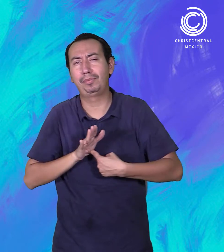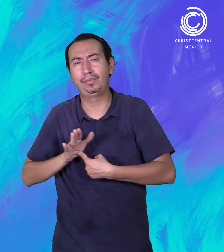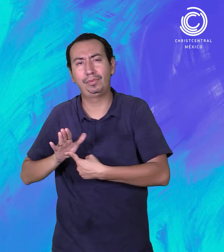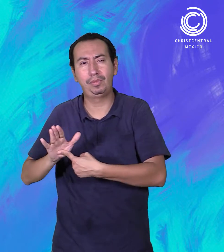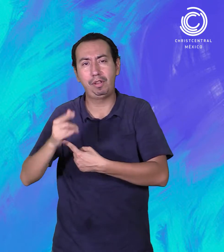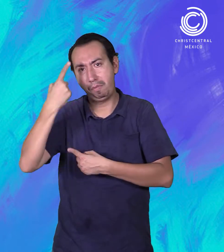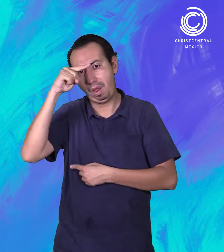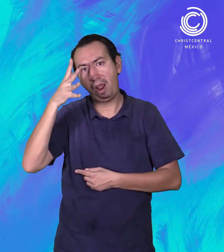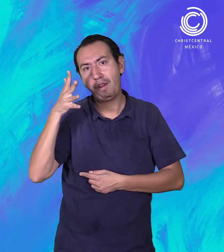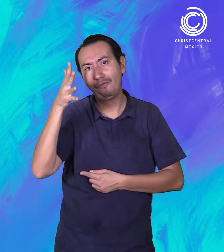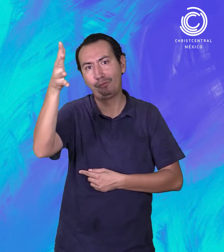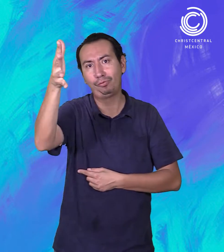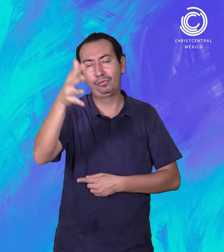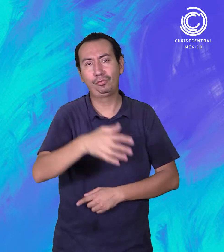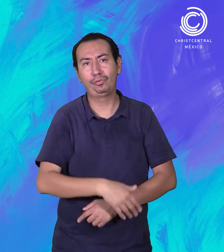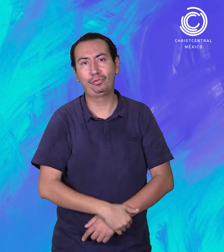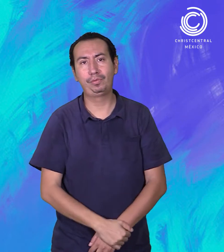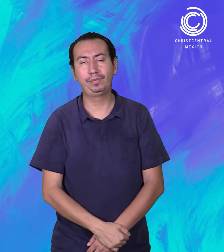que habrán de venir.